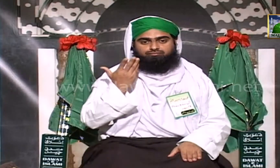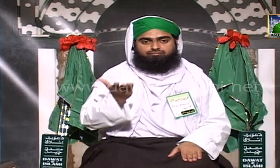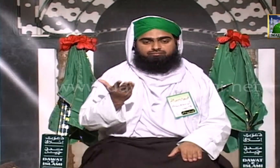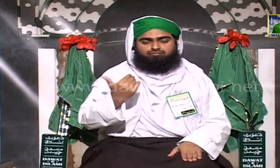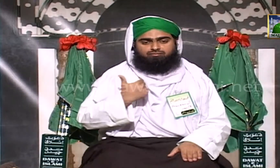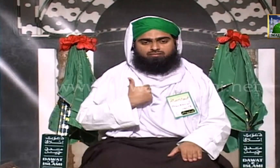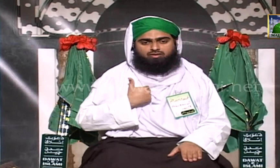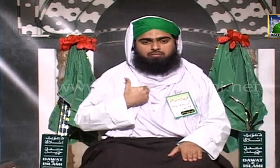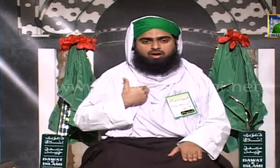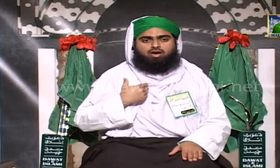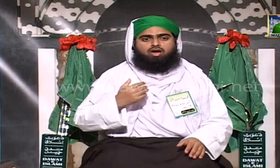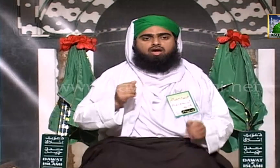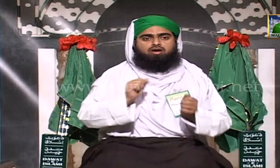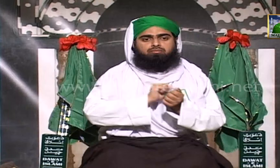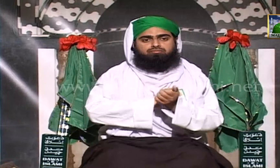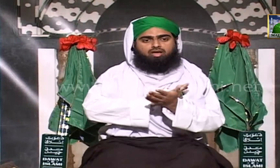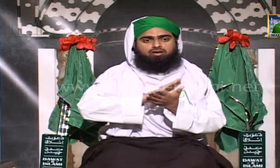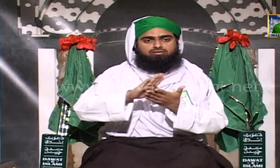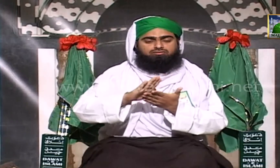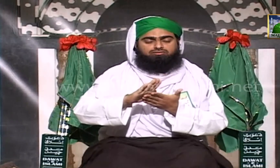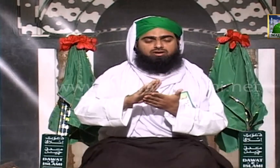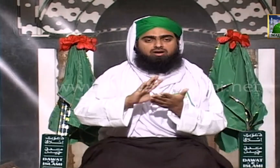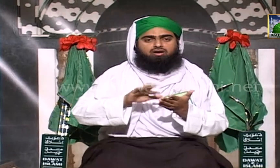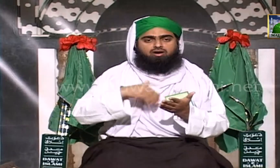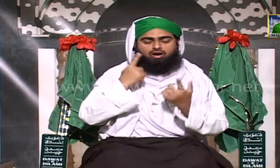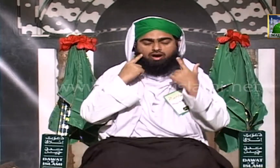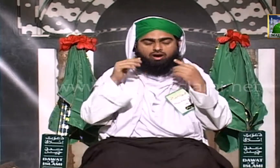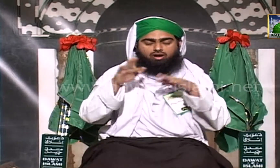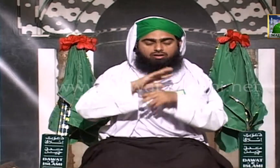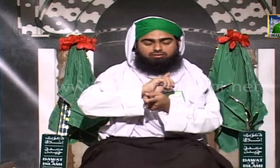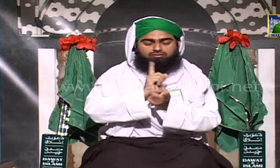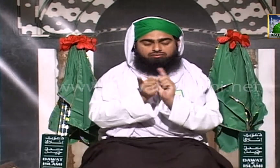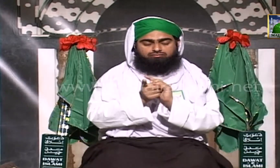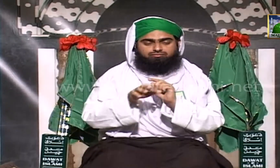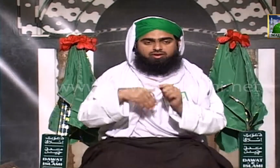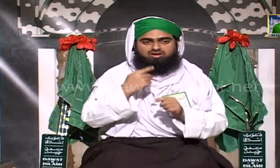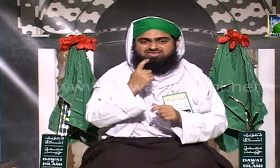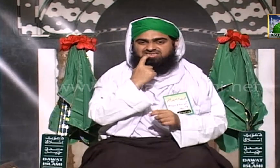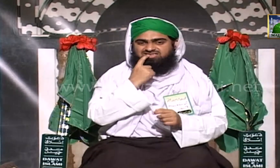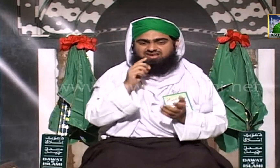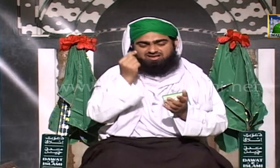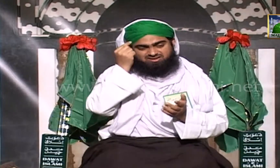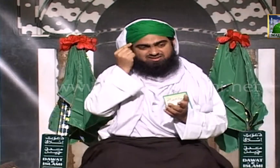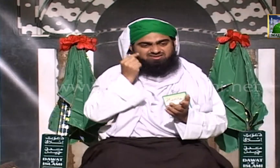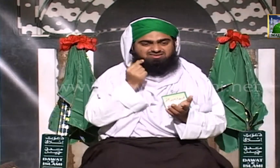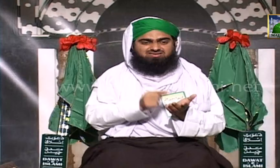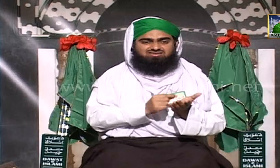شفا دیتا ہوں مادر ذات اندھوں اور سفید داغ والے یعنی کوڑی کو،